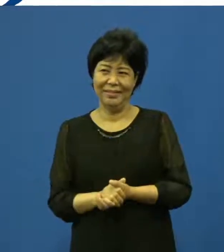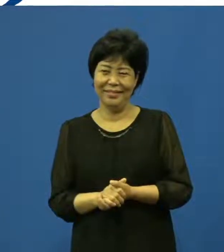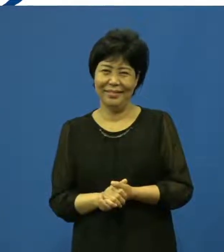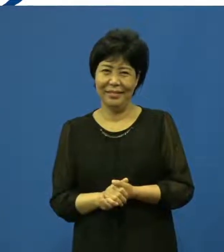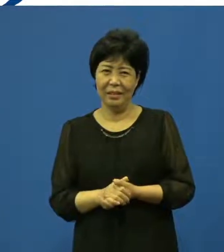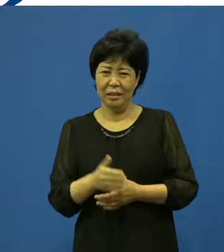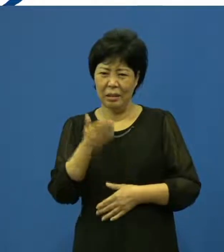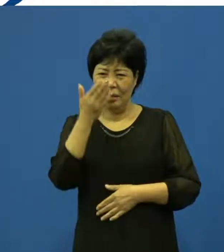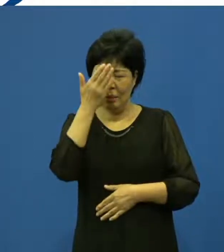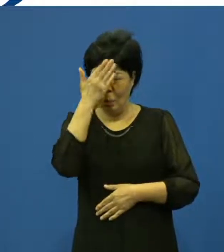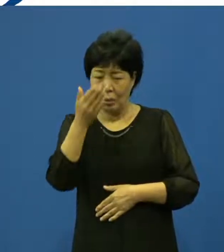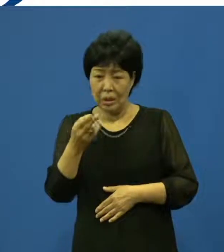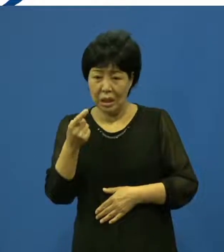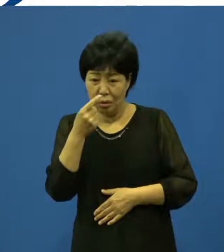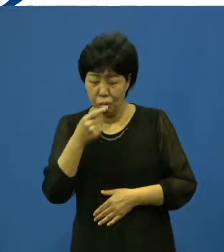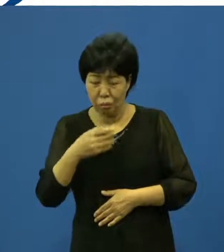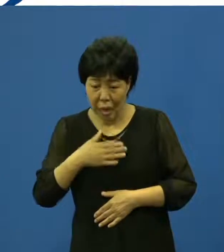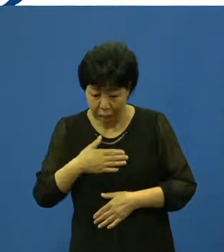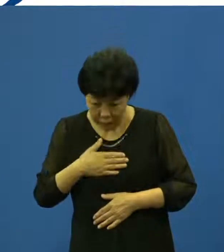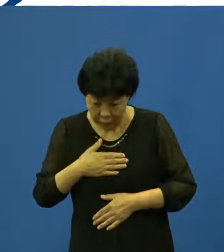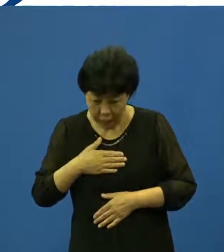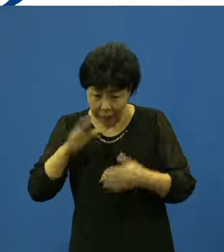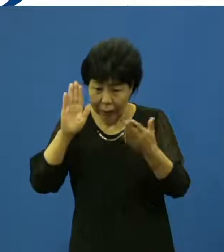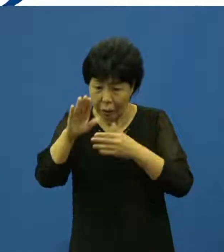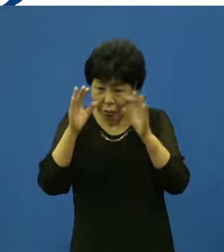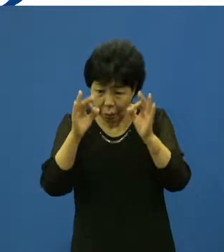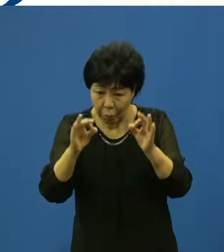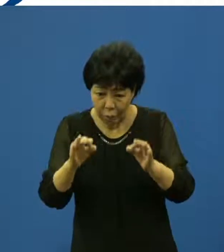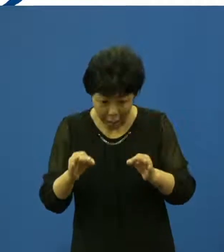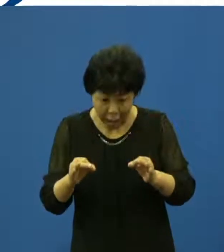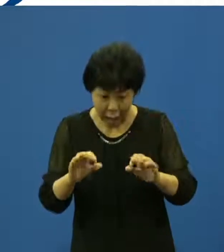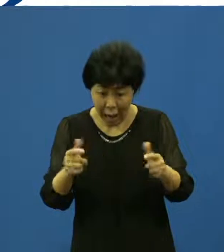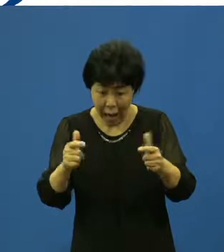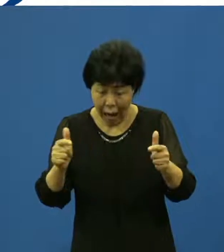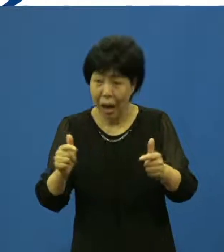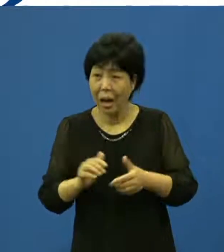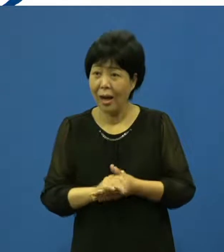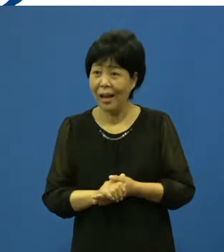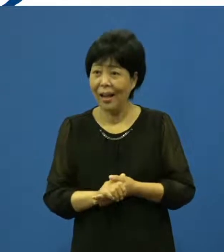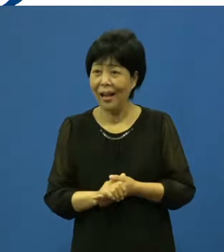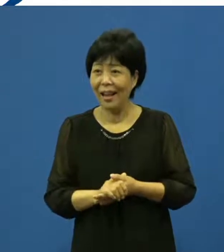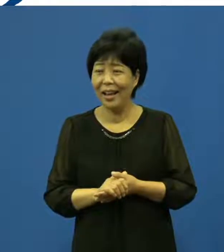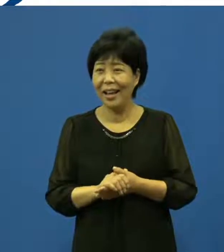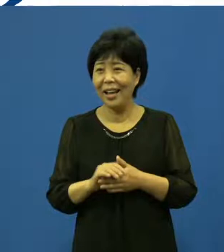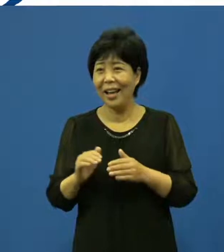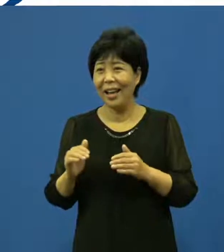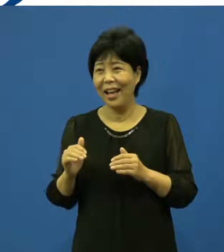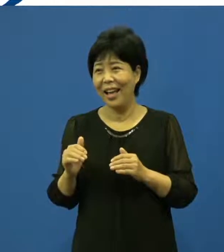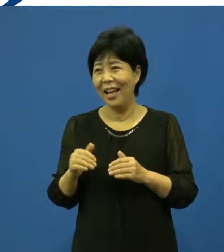공짜인 줄 알았는데 나중에 공짜 아니에요. 우리 어르신들이 공짜인 줄 알고 따라갔다가